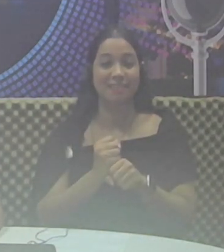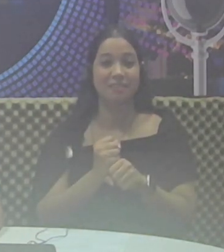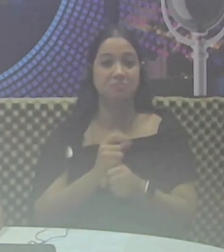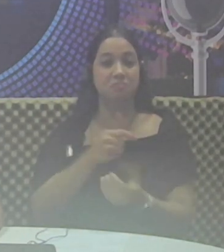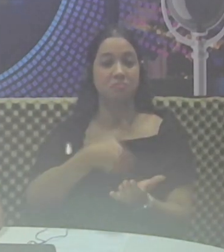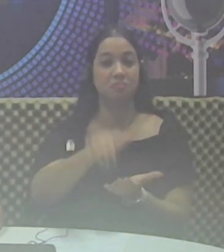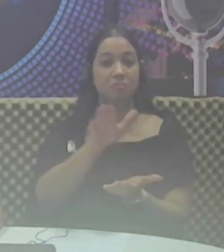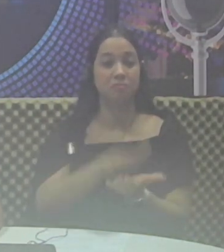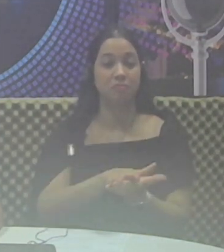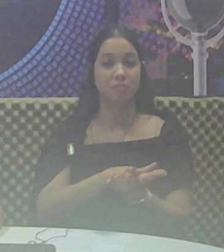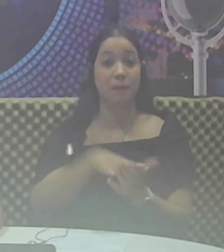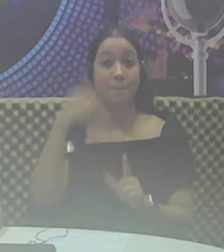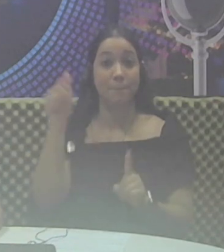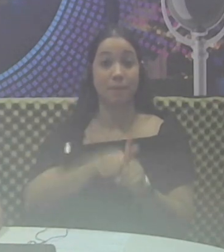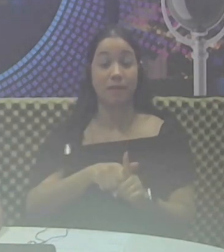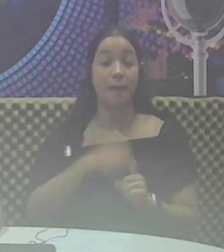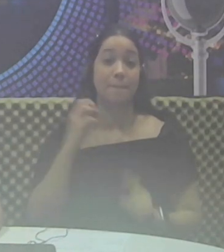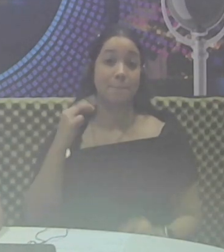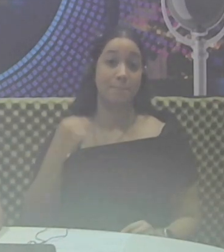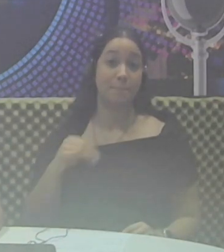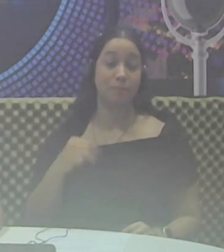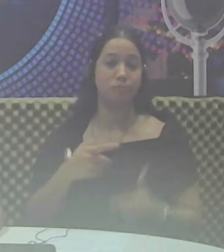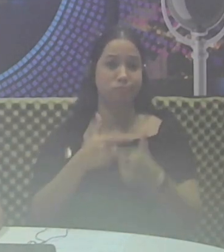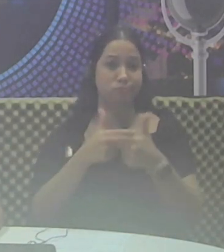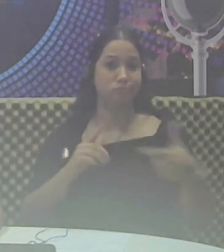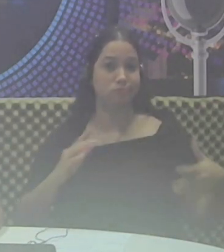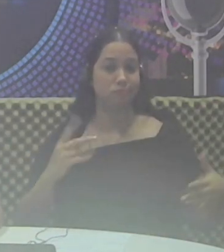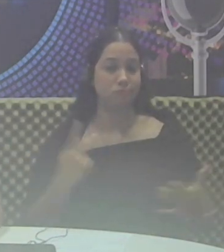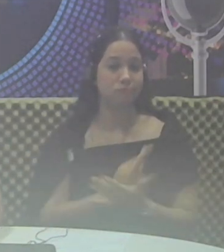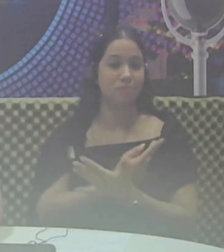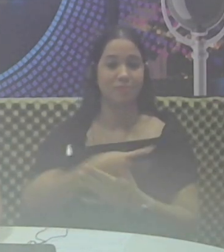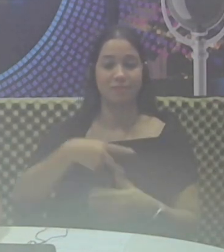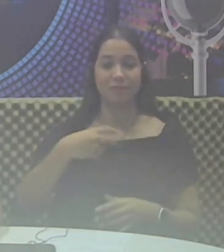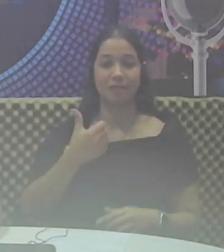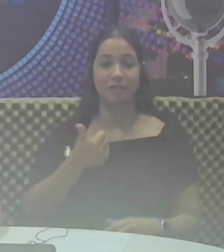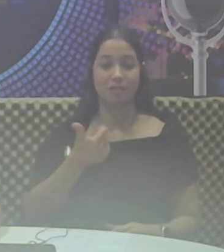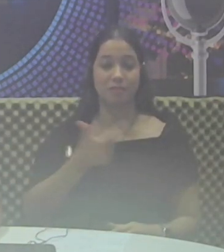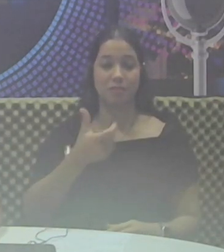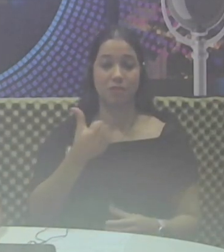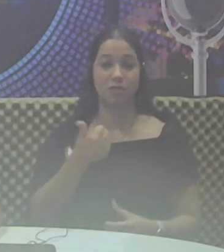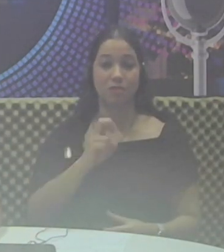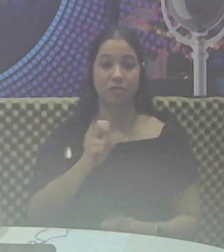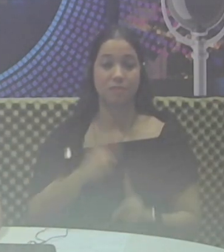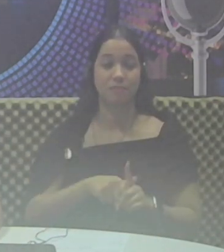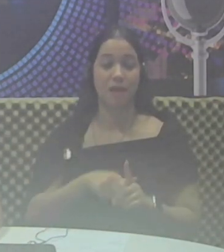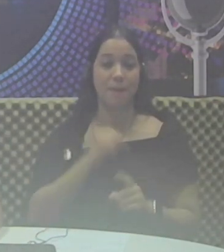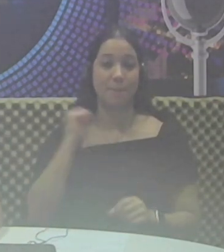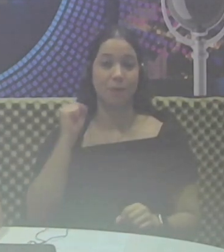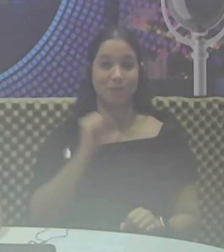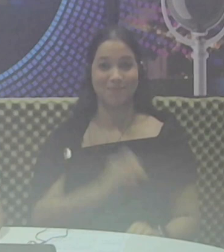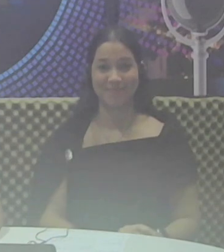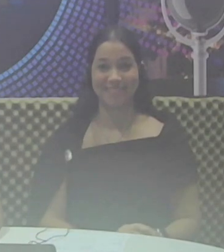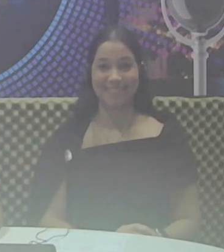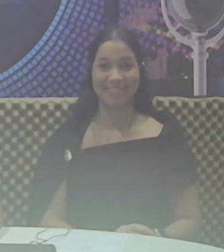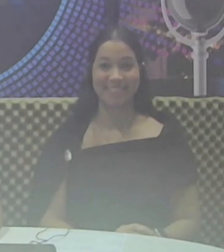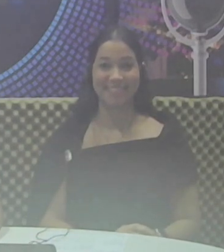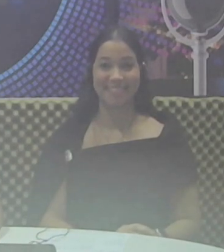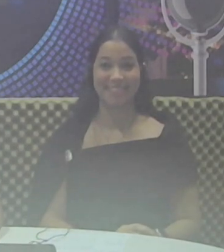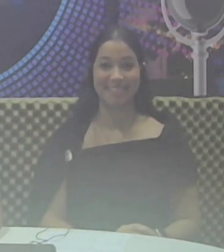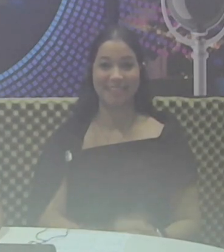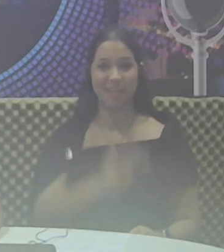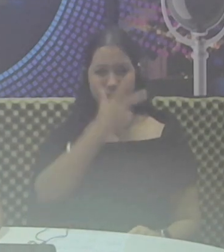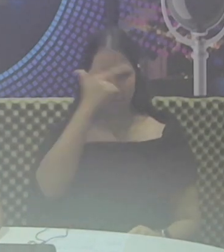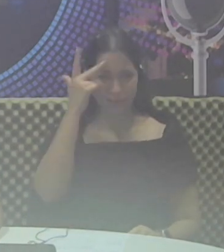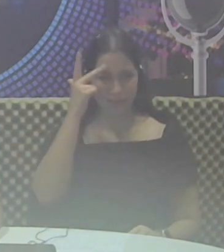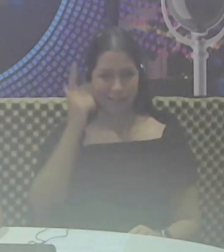nota durante o mês de março, o sorteio acontece na segunda quinzena de abril. O contribuinte conta